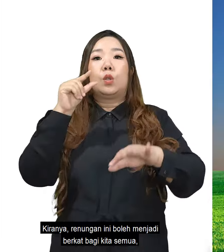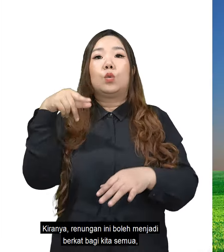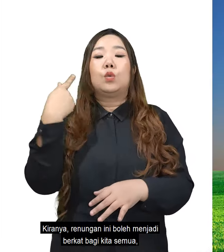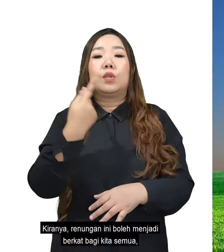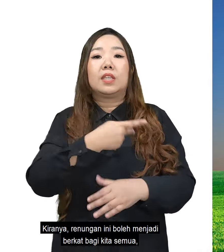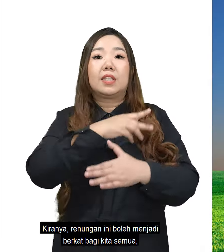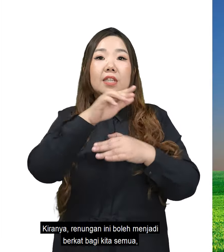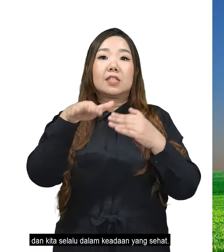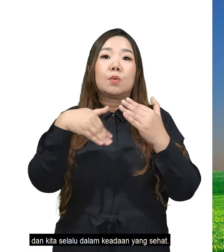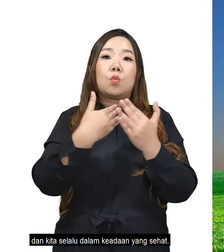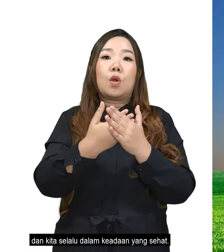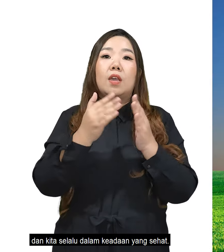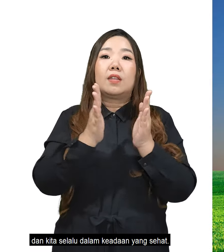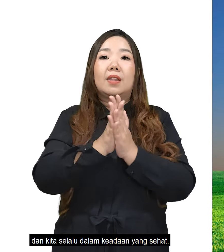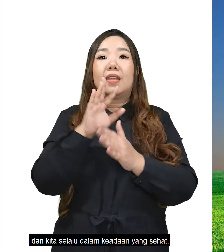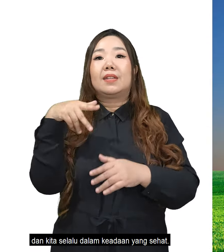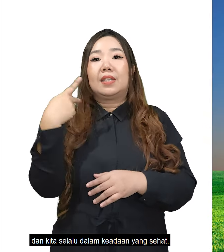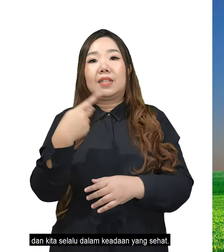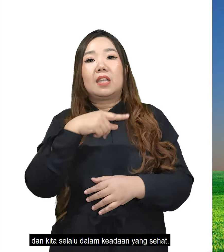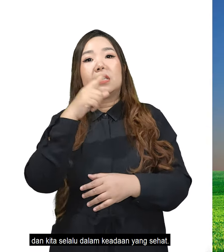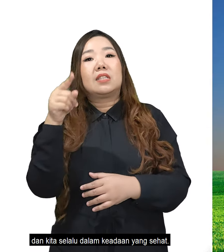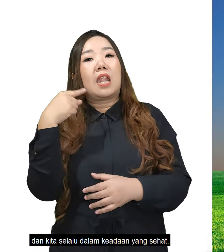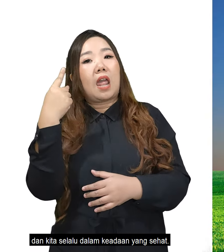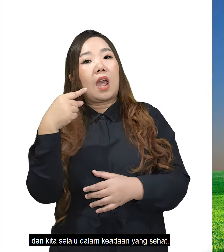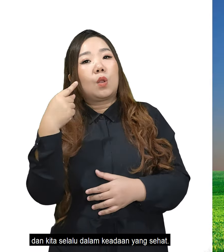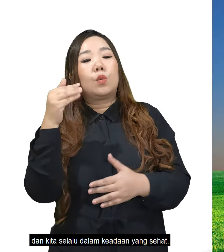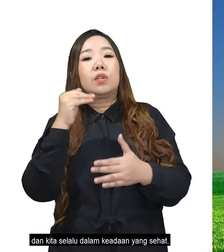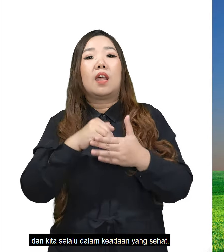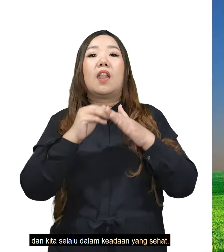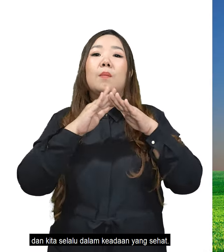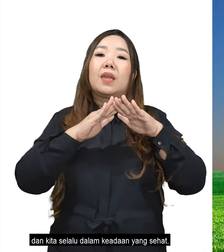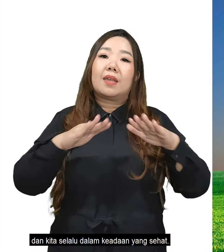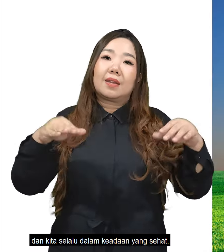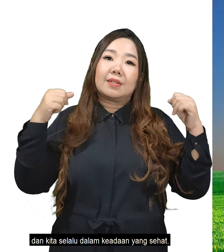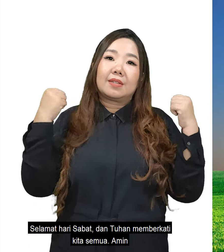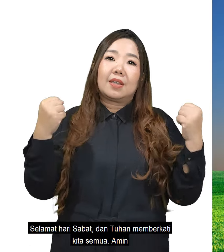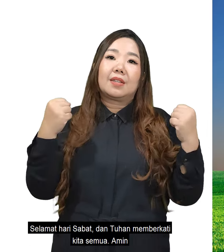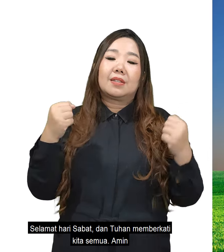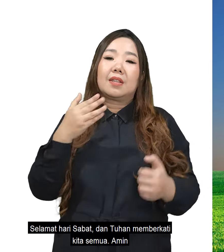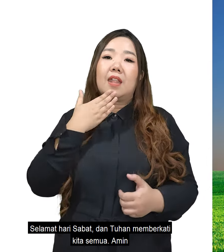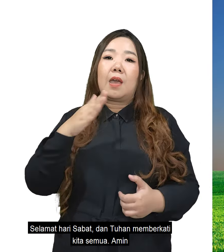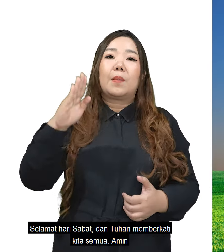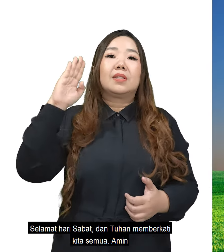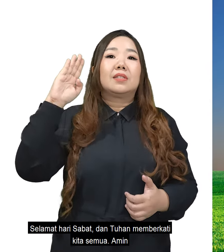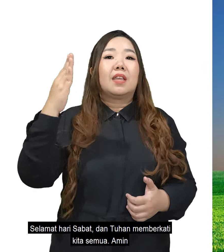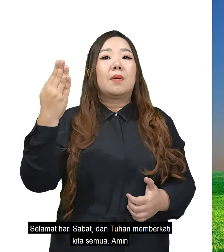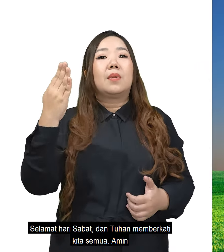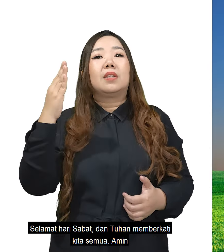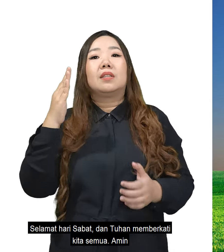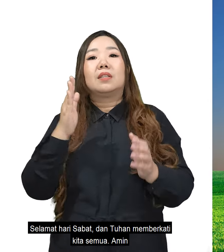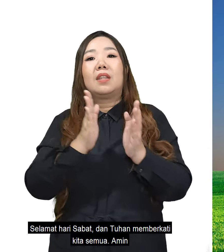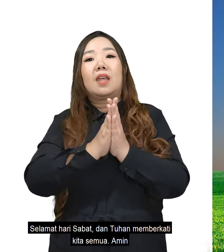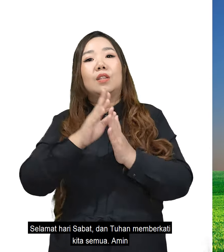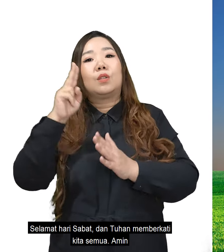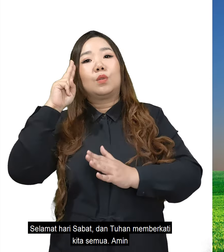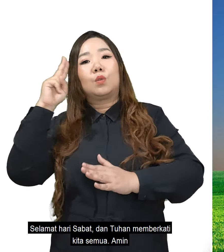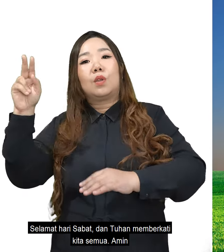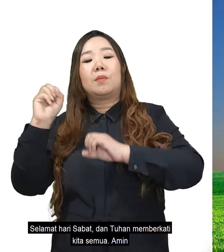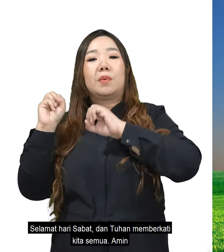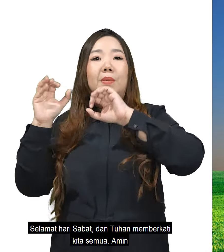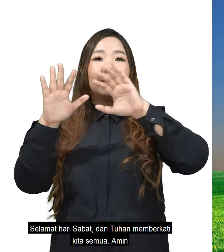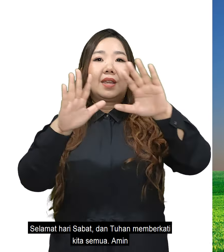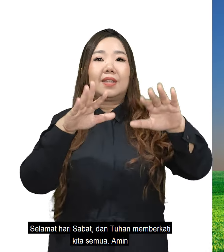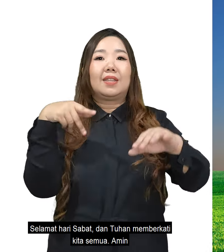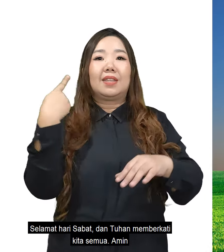kita semua dan kita selalu dalam keadaan yang sehat selamat hari sabat dan